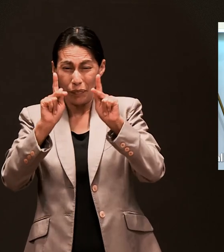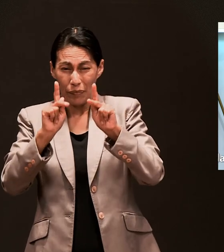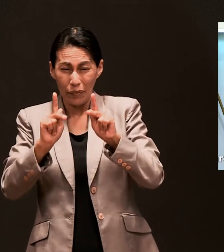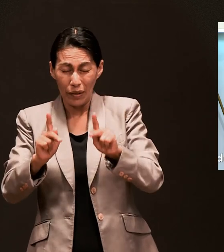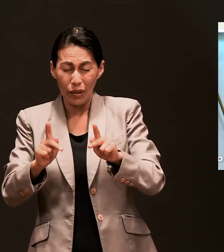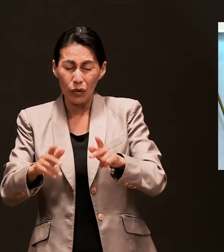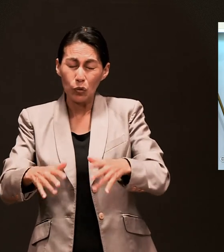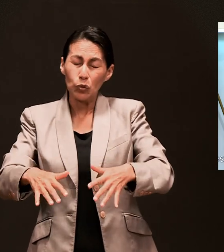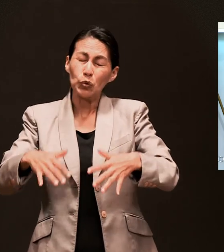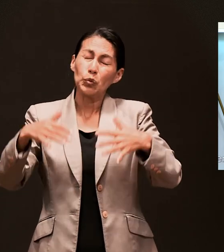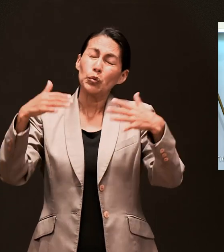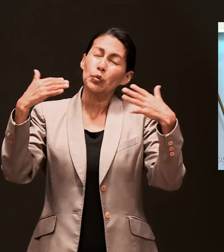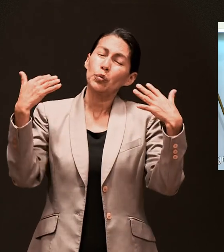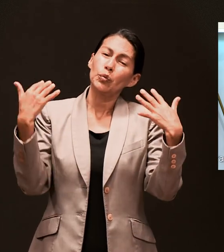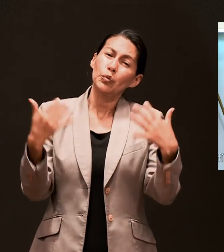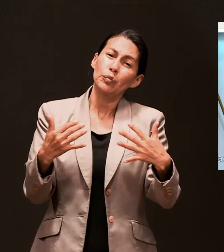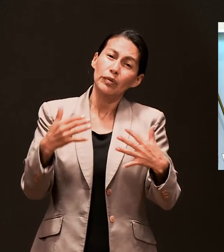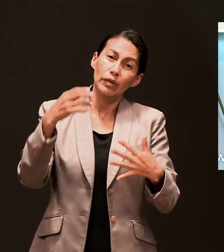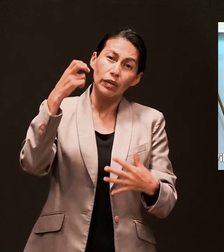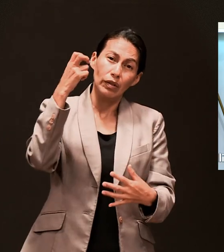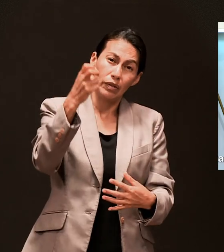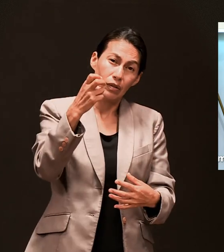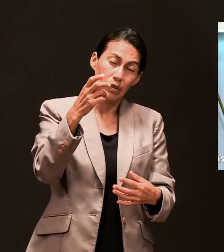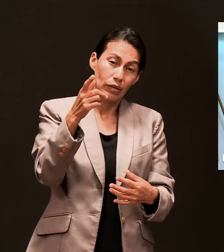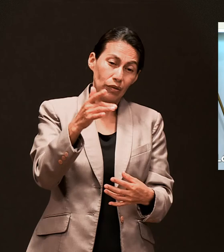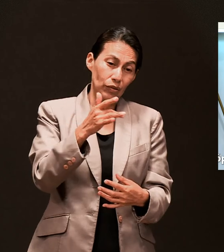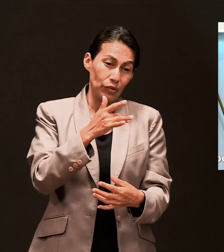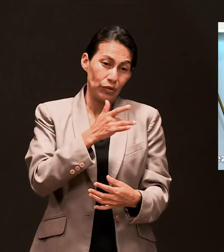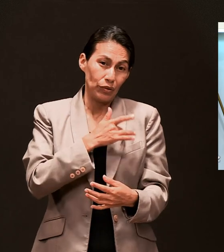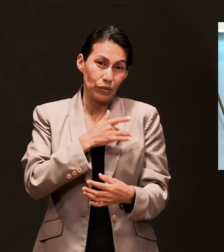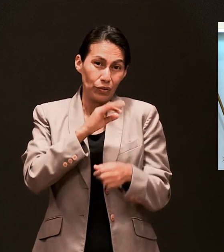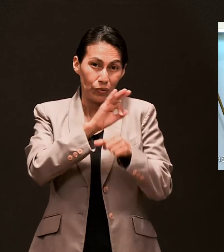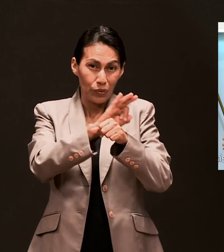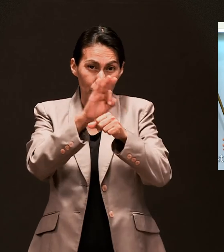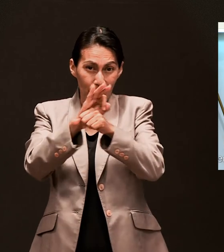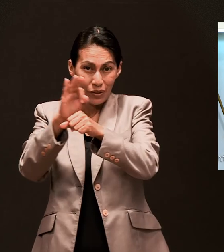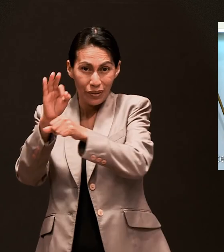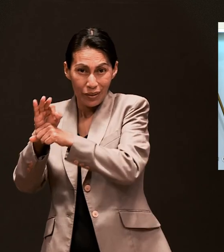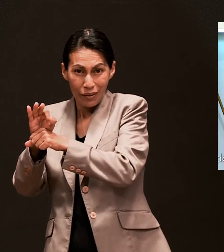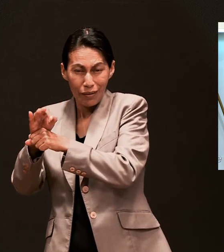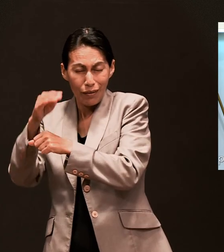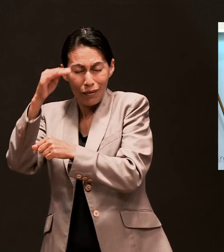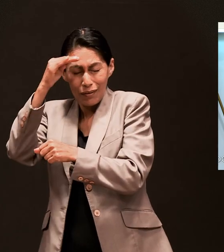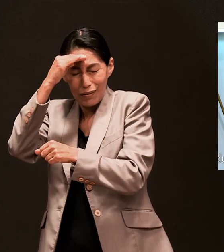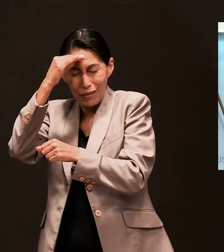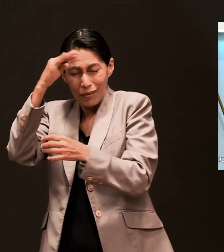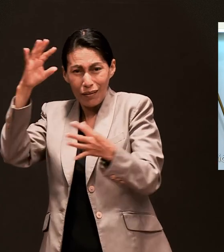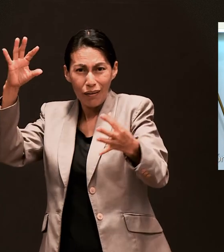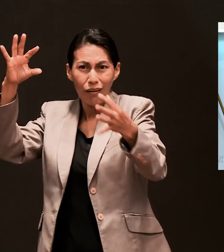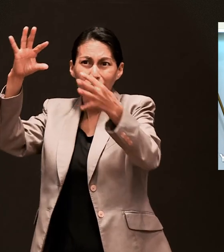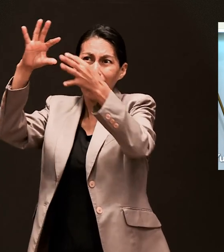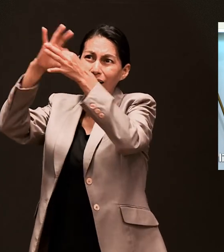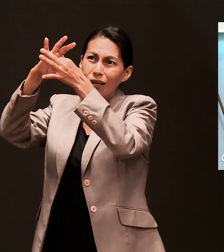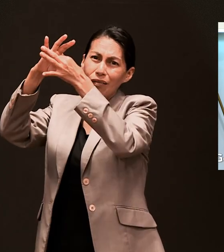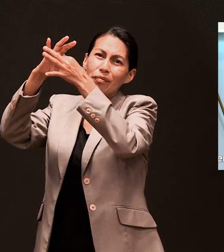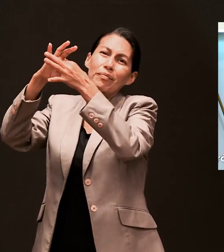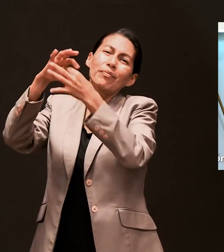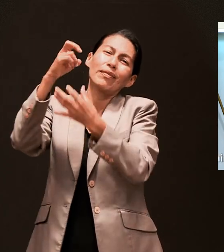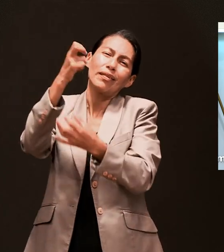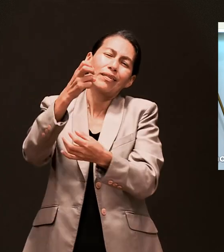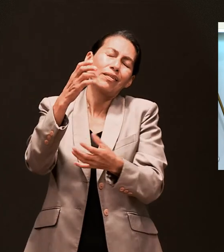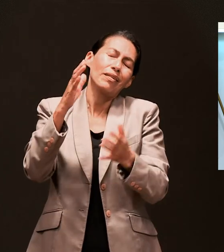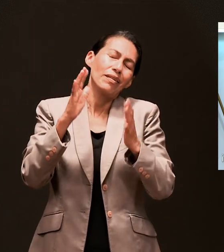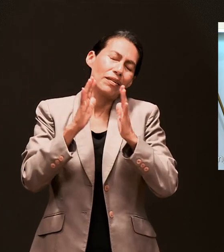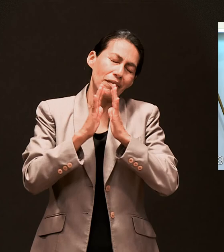y la paz de Dios que sobrepasa todo entendimiento guardará vuestros corazones